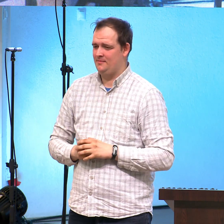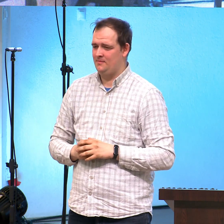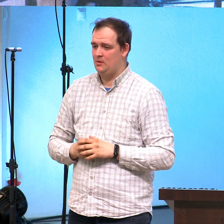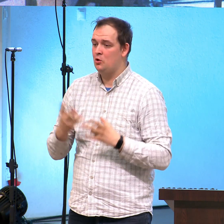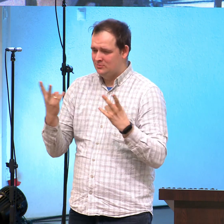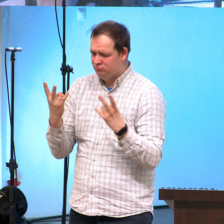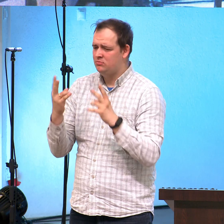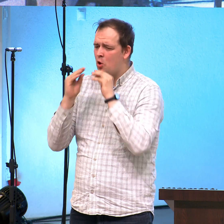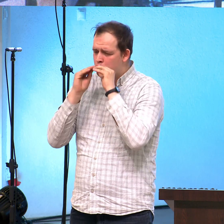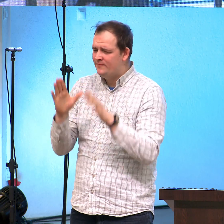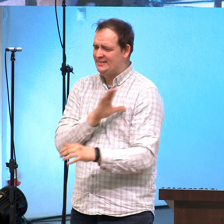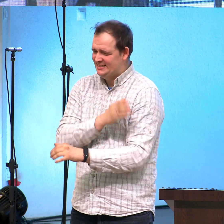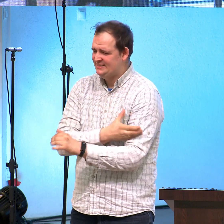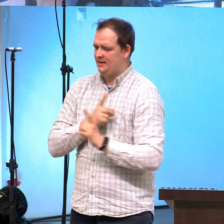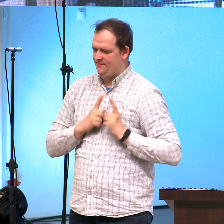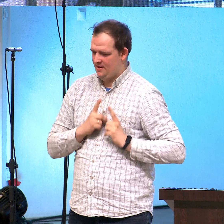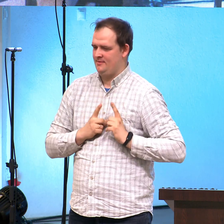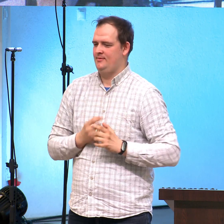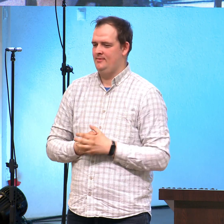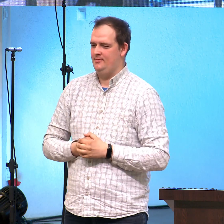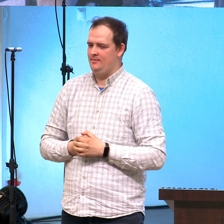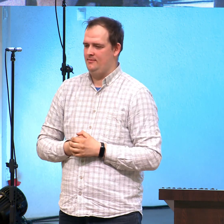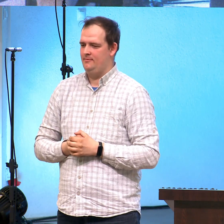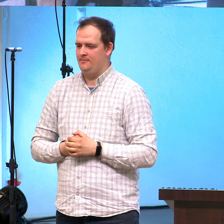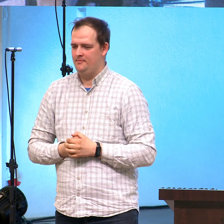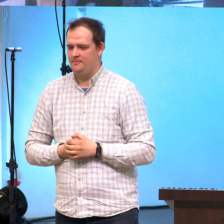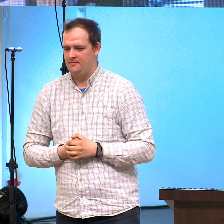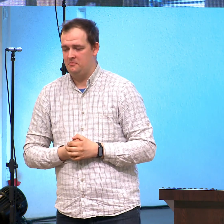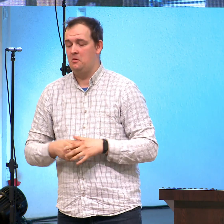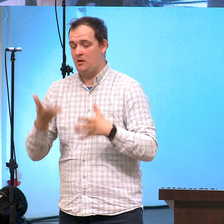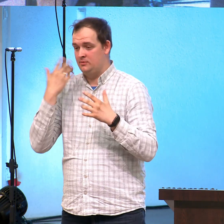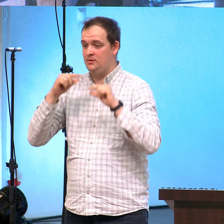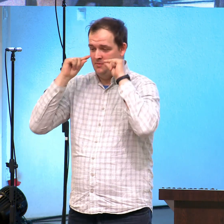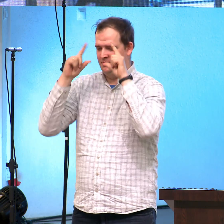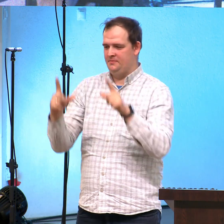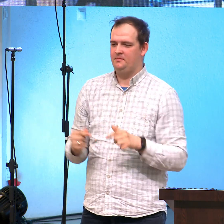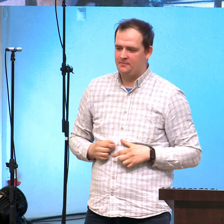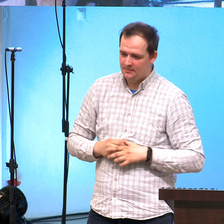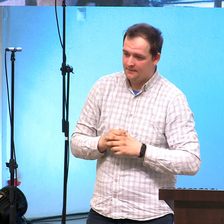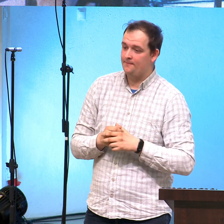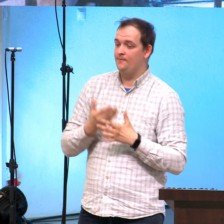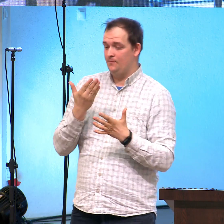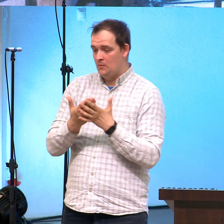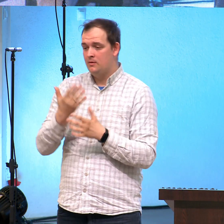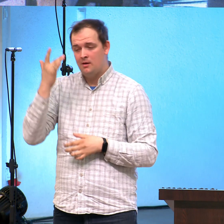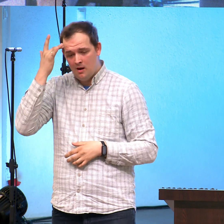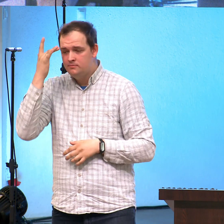Чтобы мы были на... Дух Святой хочет, чтобы мы наполнялись им, чтобы мы ревновали о нем. И я проснулся.